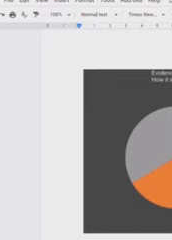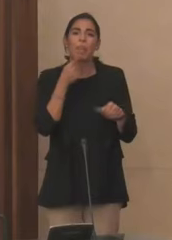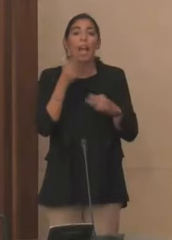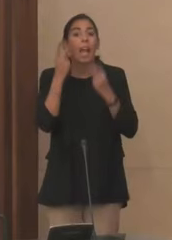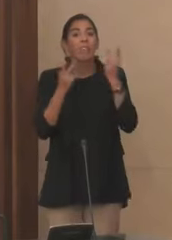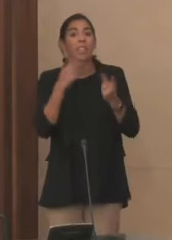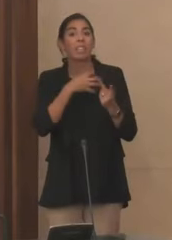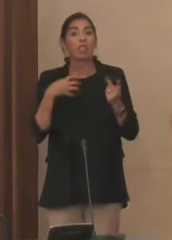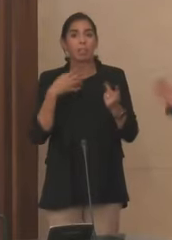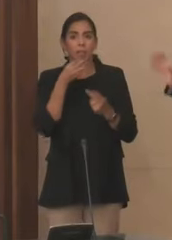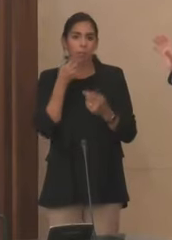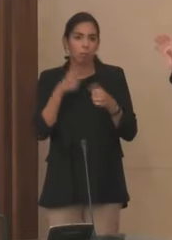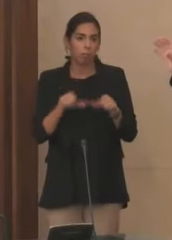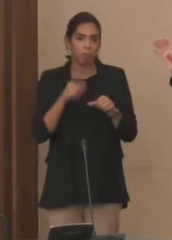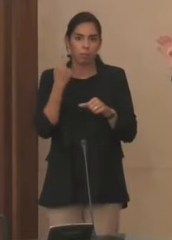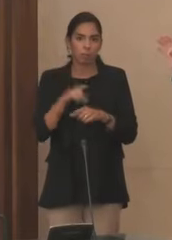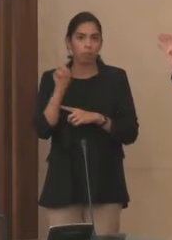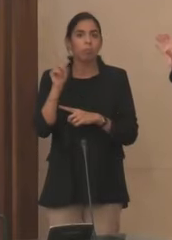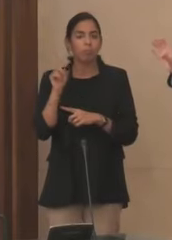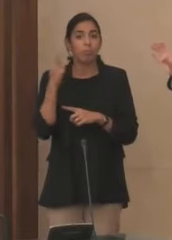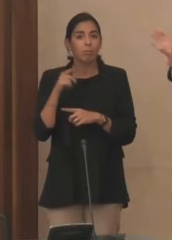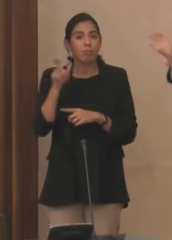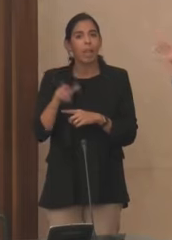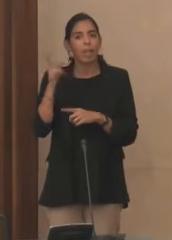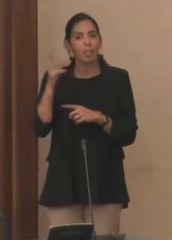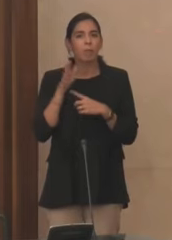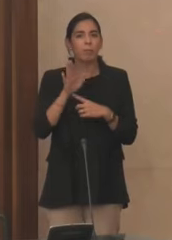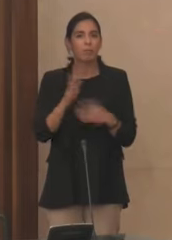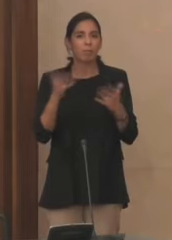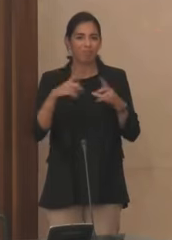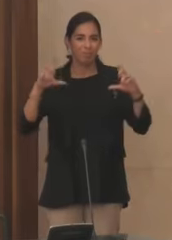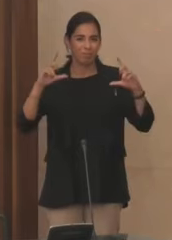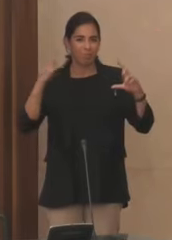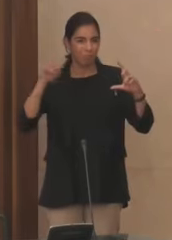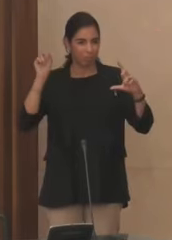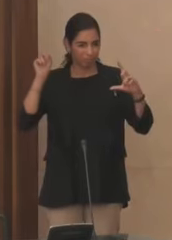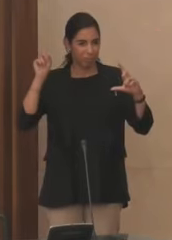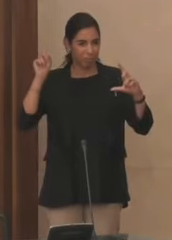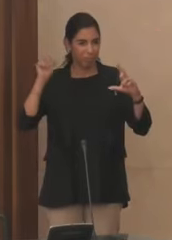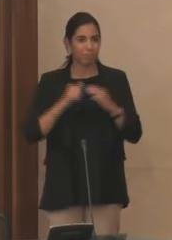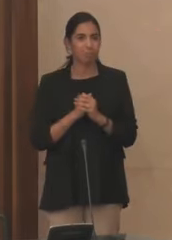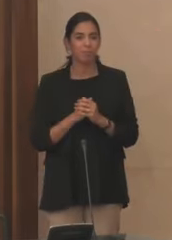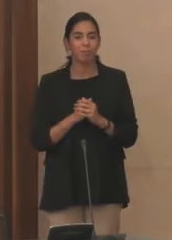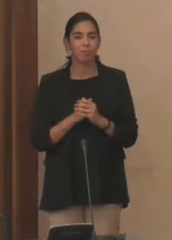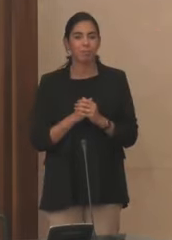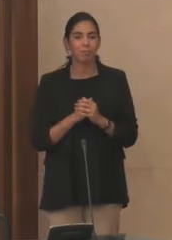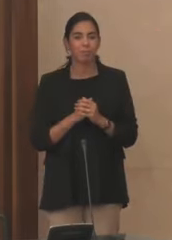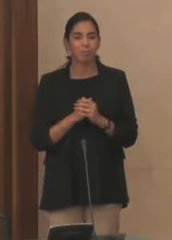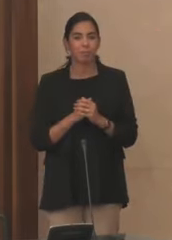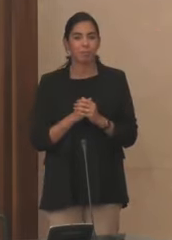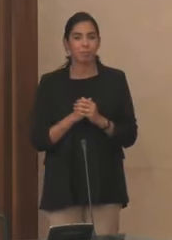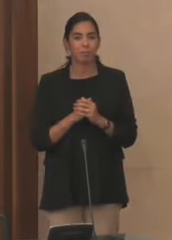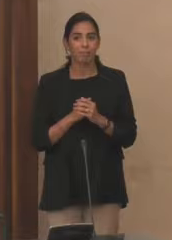riferisce all'evidence-based medicine, ha presentato la torta in questo modo qua. La torta reale, e se voi